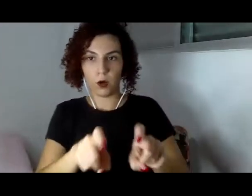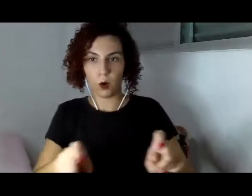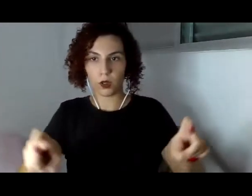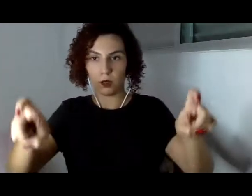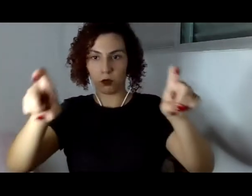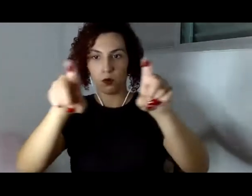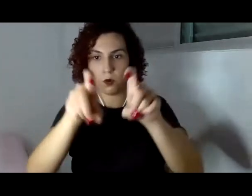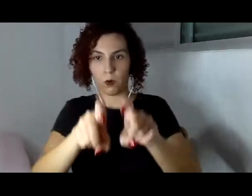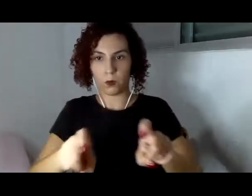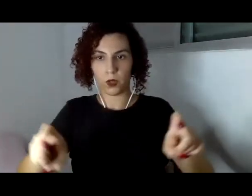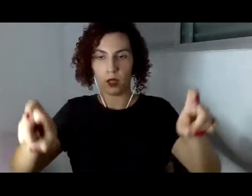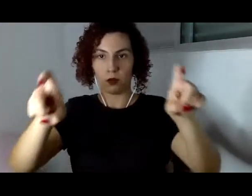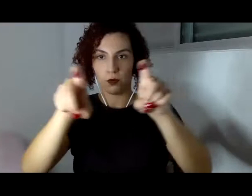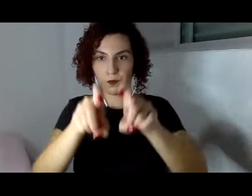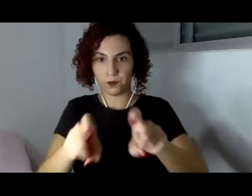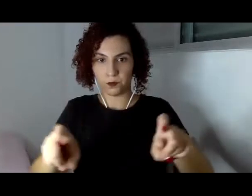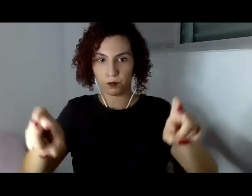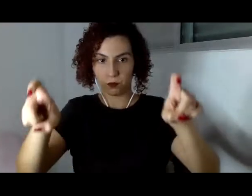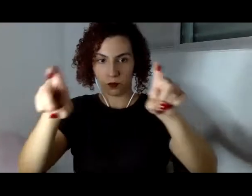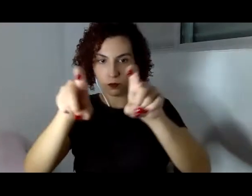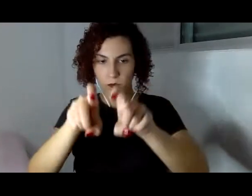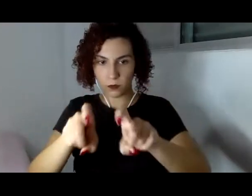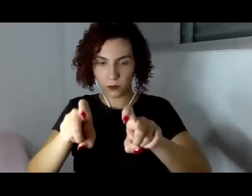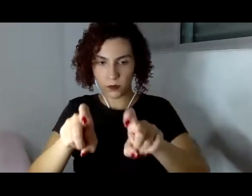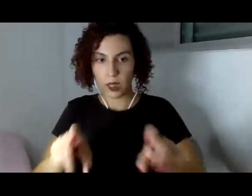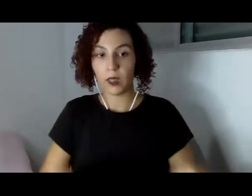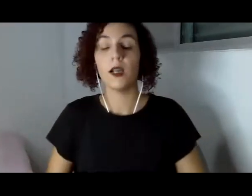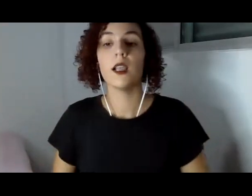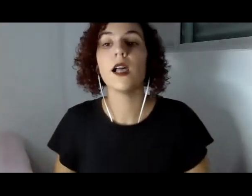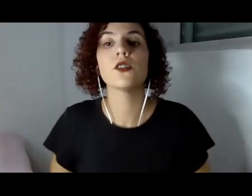aqui, ó, rodando, computador.